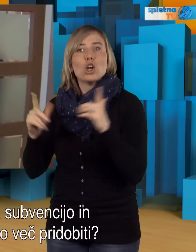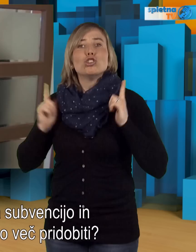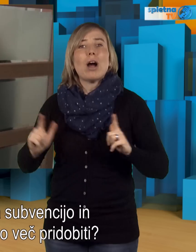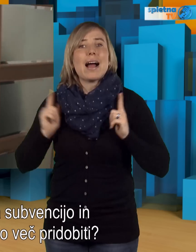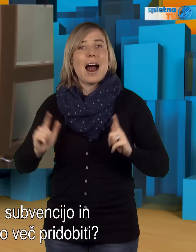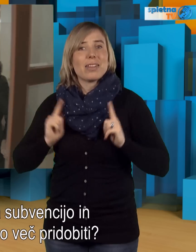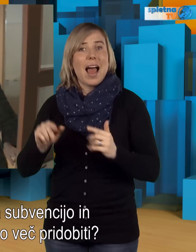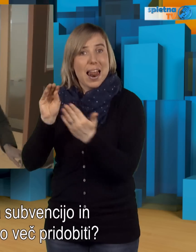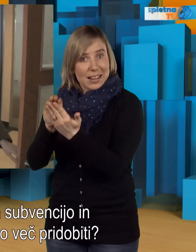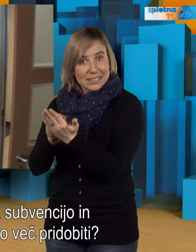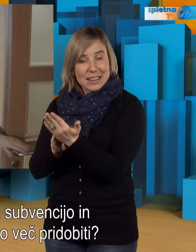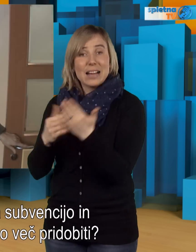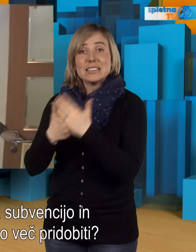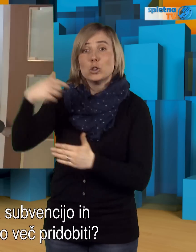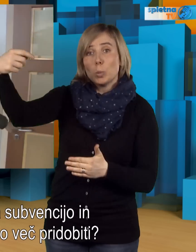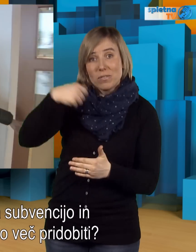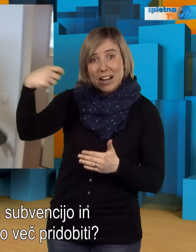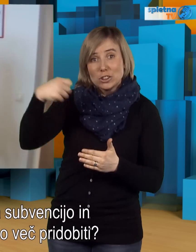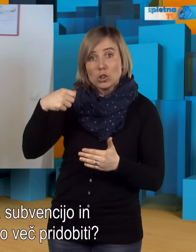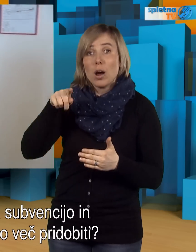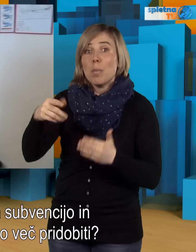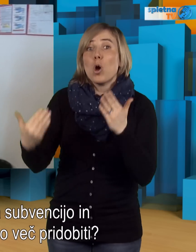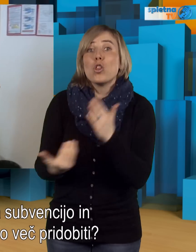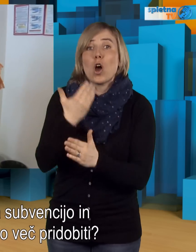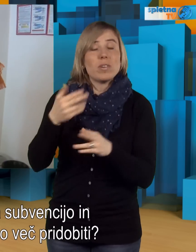subvencijo in je po novem ne morejo več pridobiti?